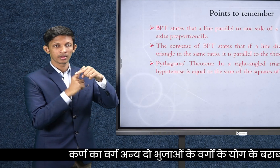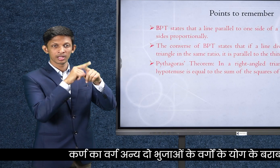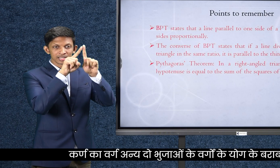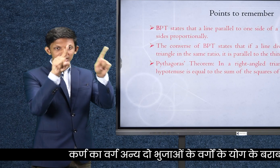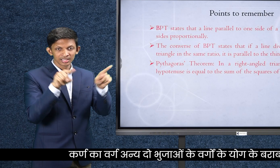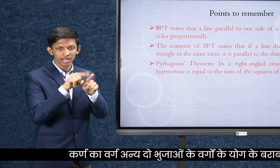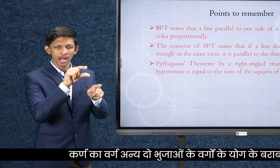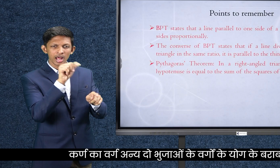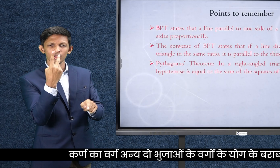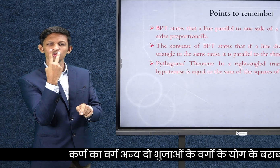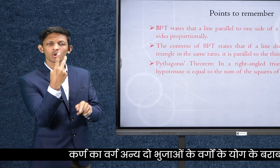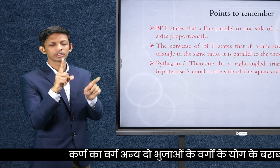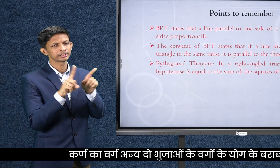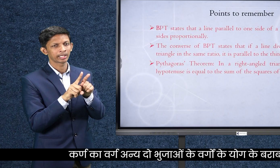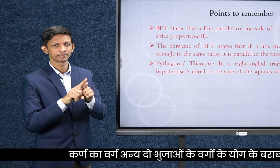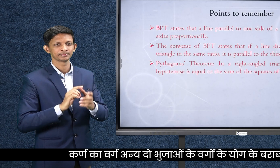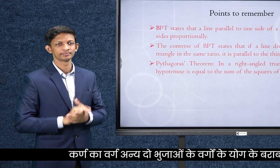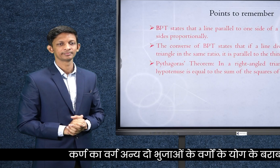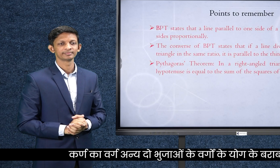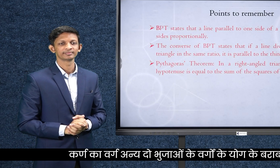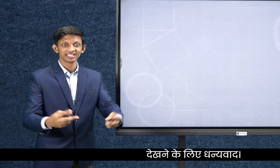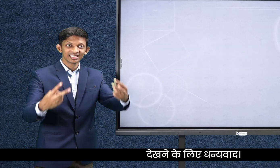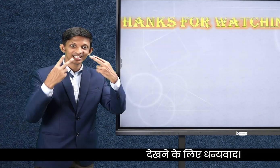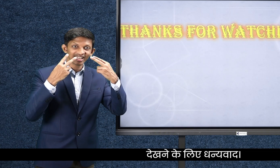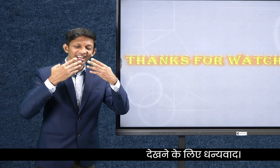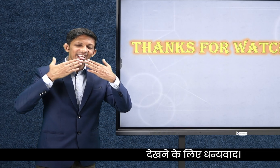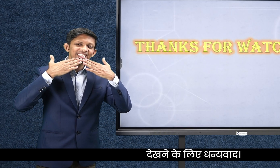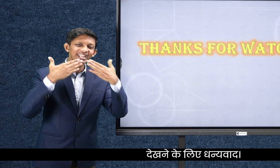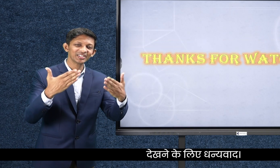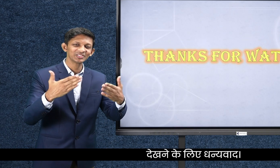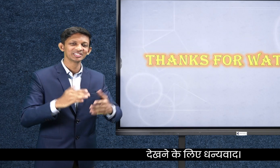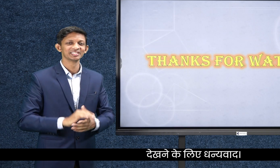वर्गों के योग के बराबर होता है। देखने के लिए धन्यवाद।